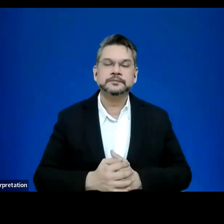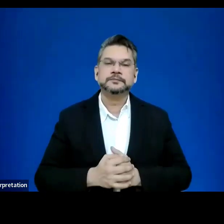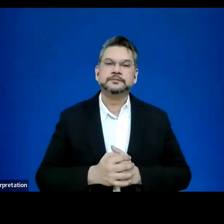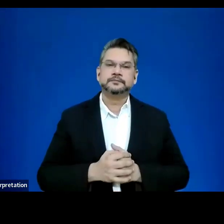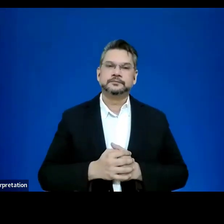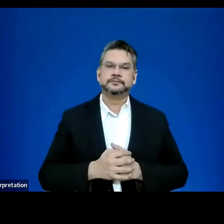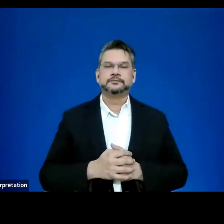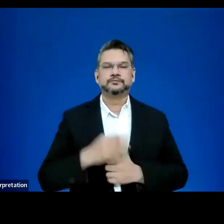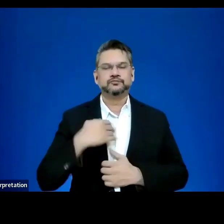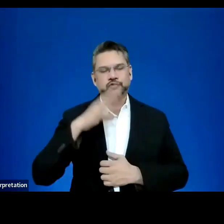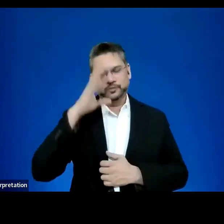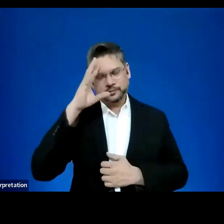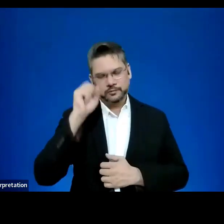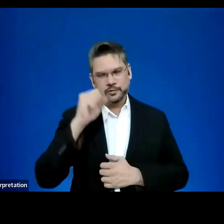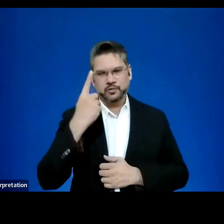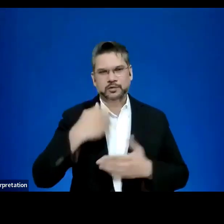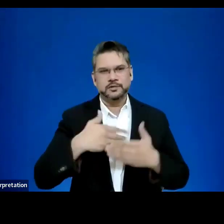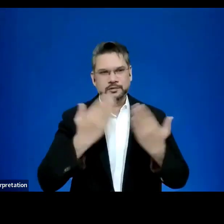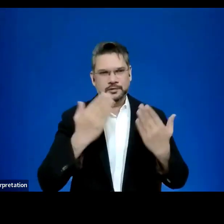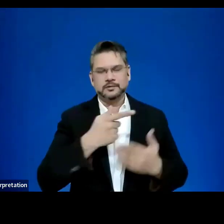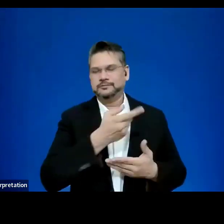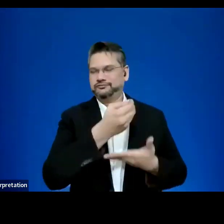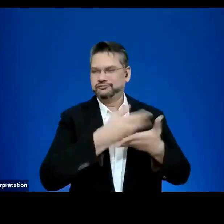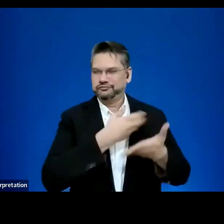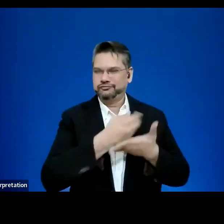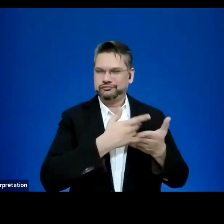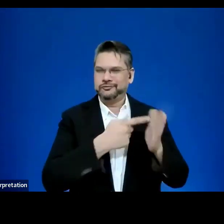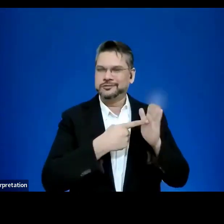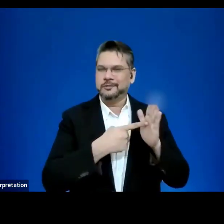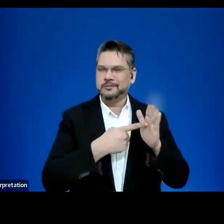他的这些活动他的能够继续下去。